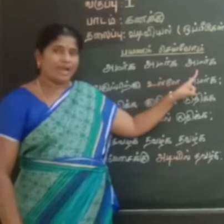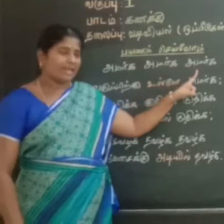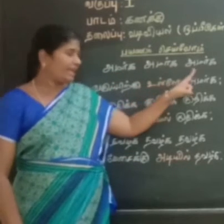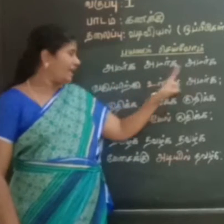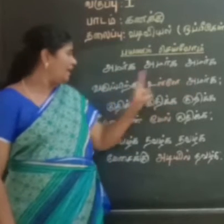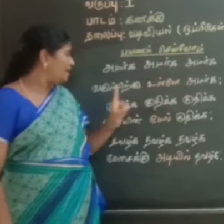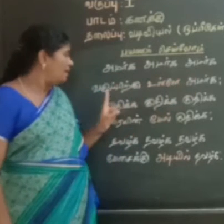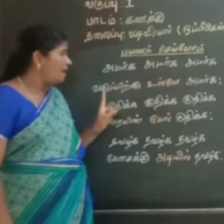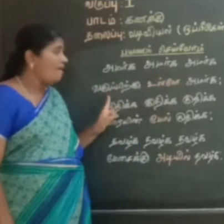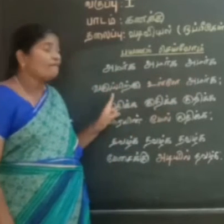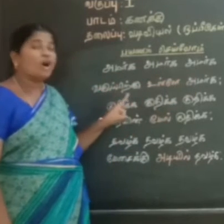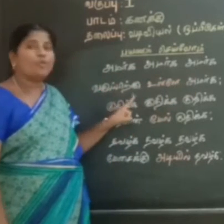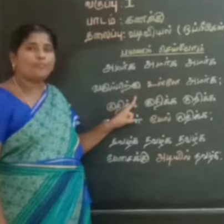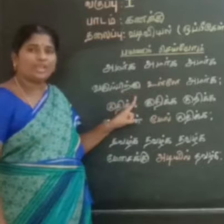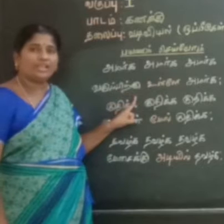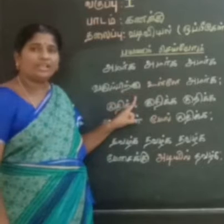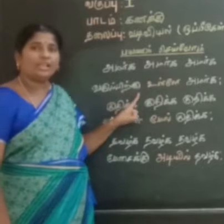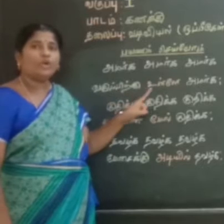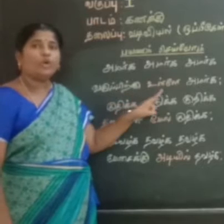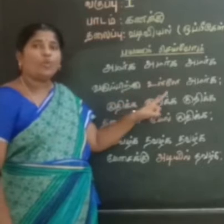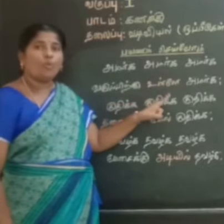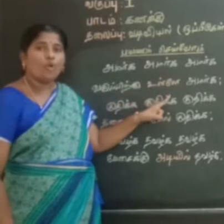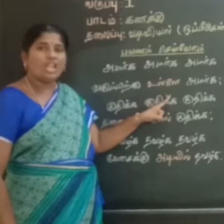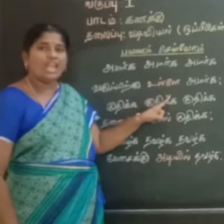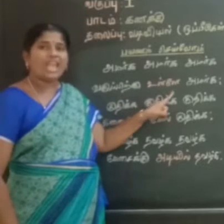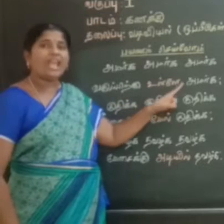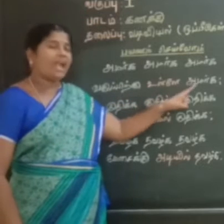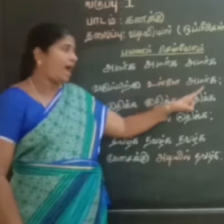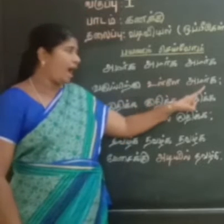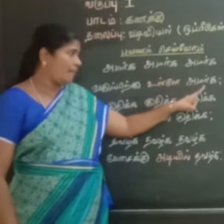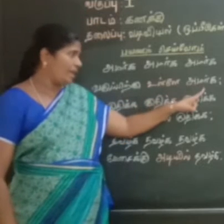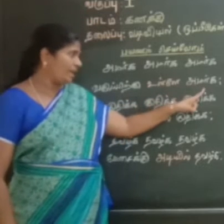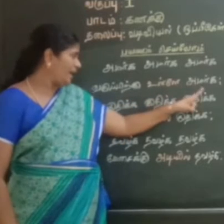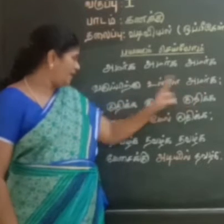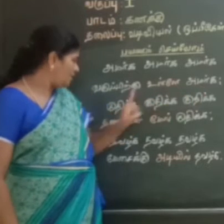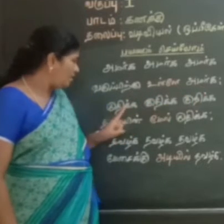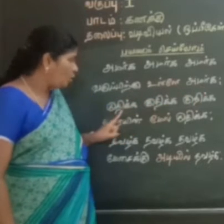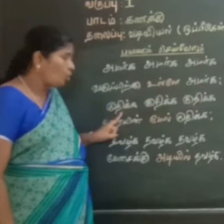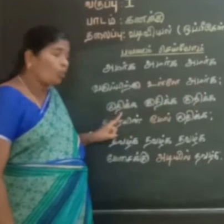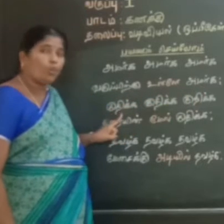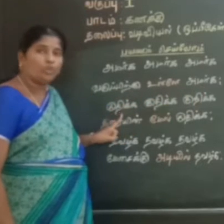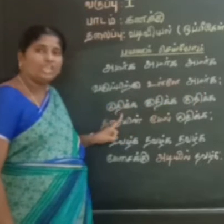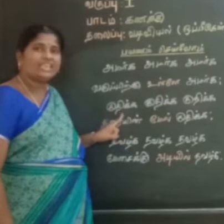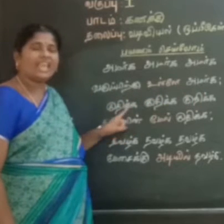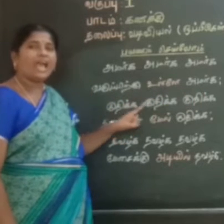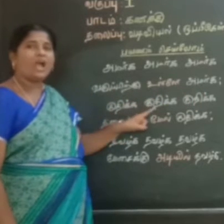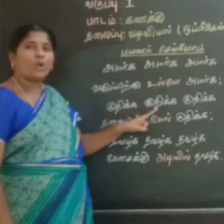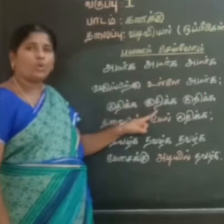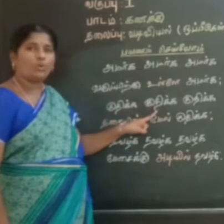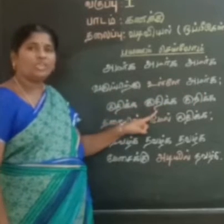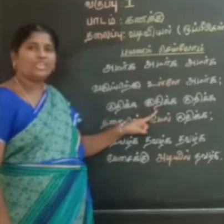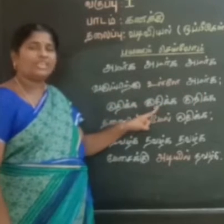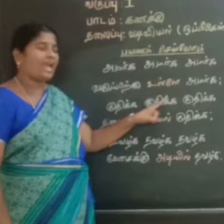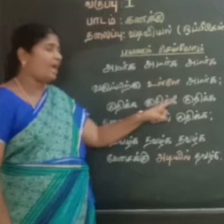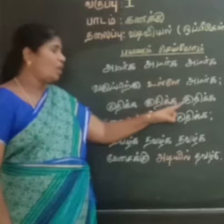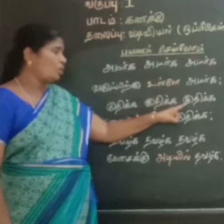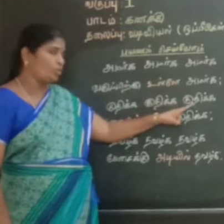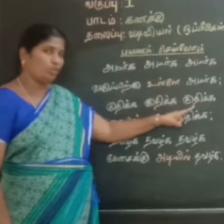அமர்க, வகுப்பிற்கு உள்ளே அமர்க. குதிக்க குதிக்க